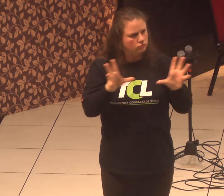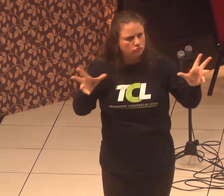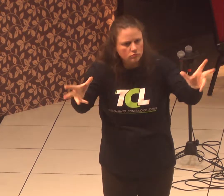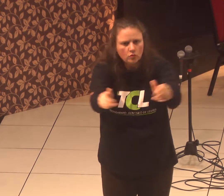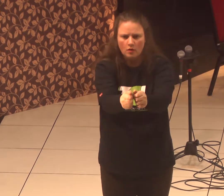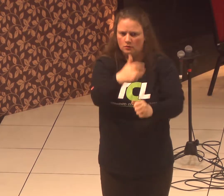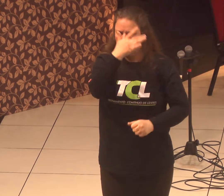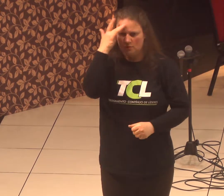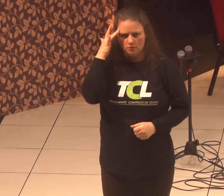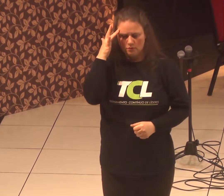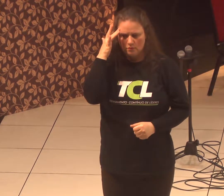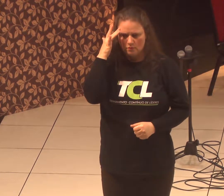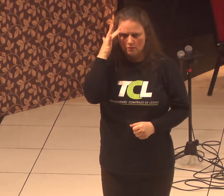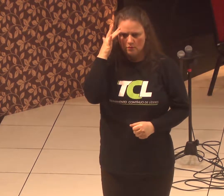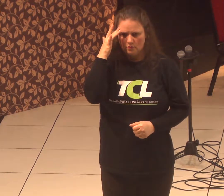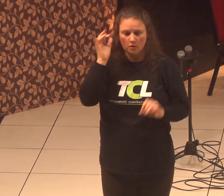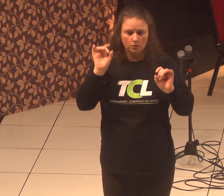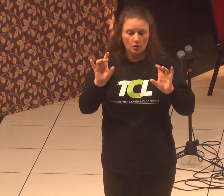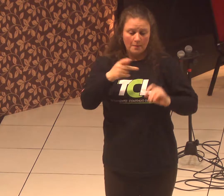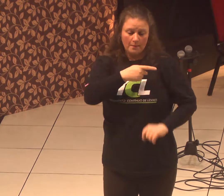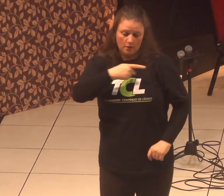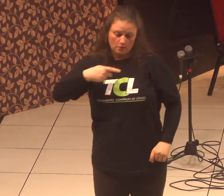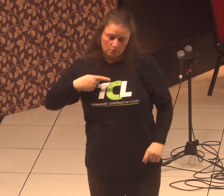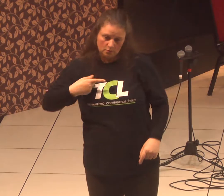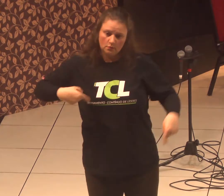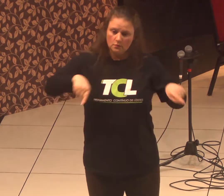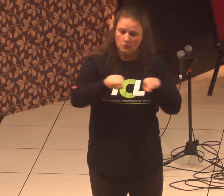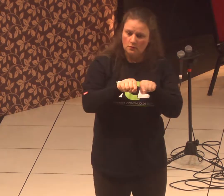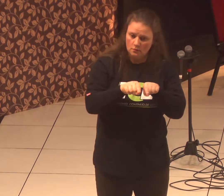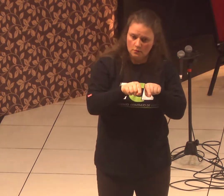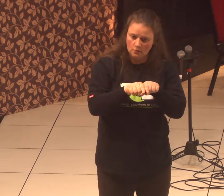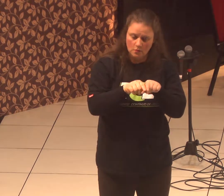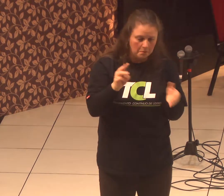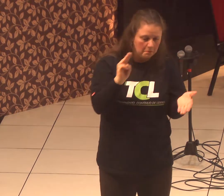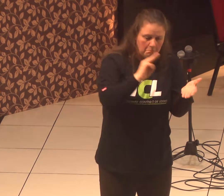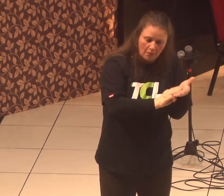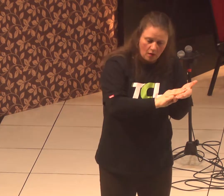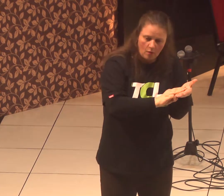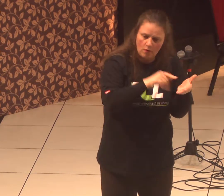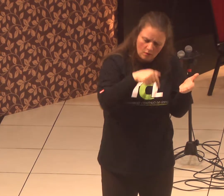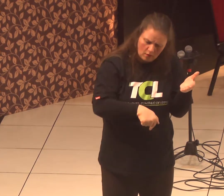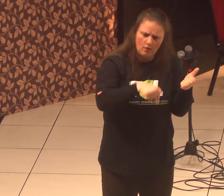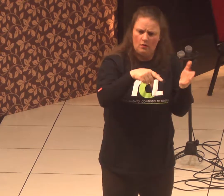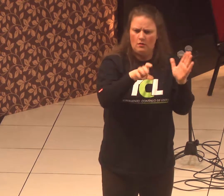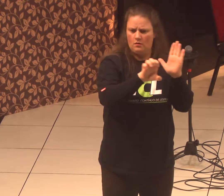Contudo, pastores e não pastores estão andando, estão tendo a sua vida no dia a